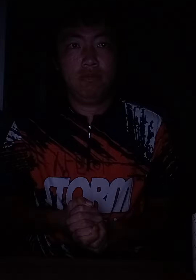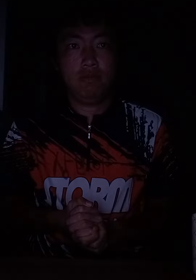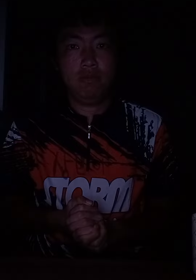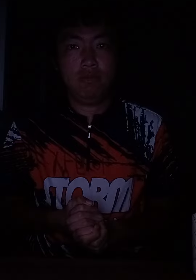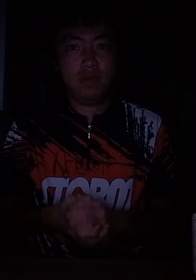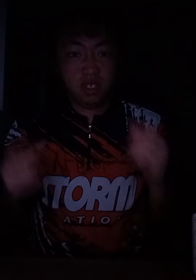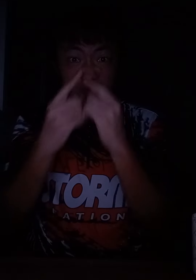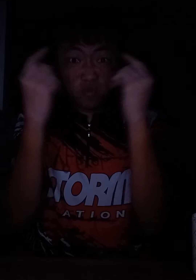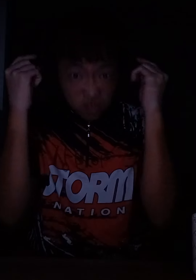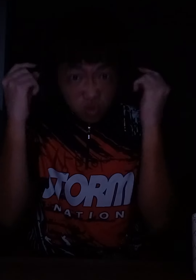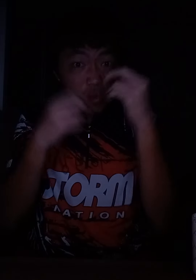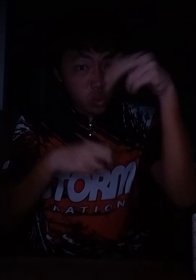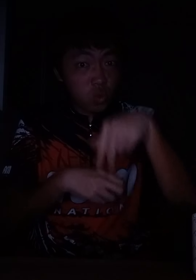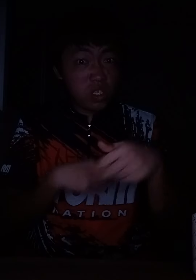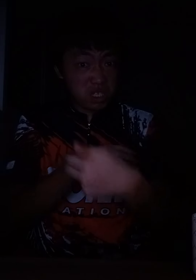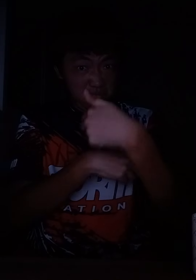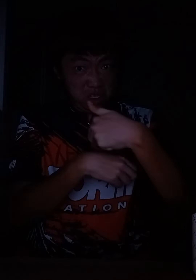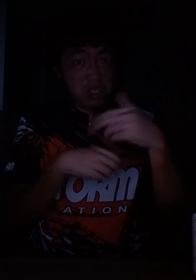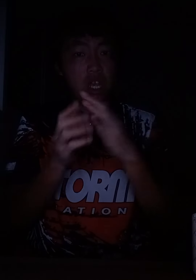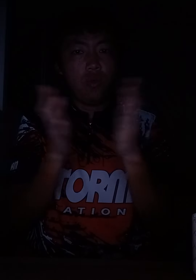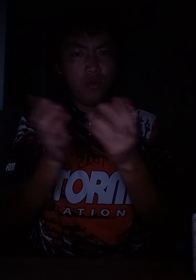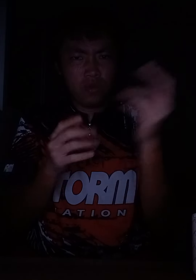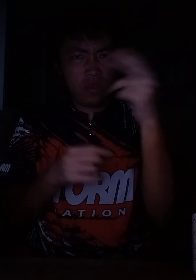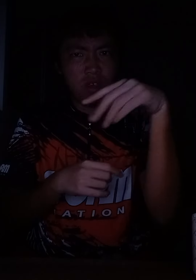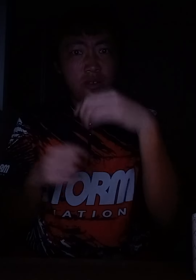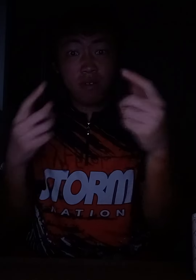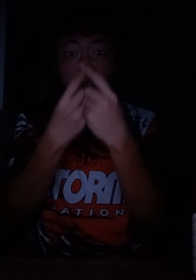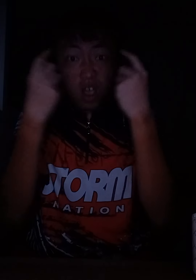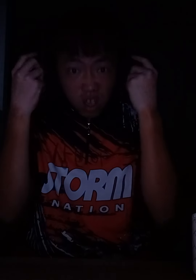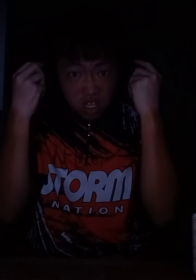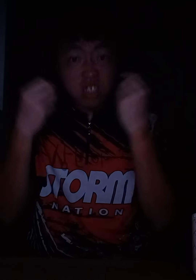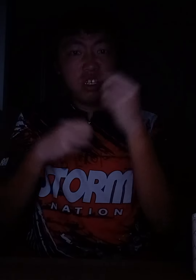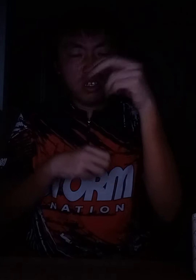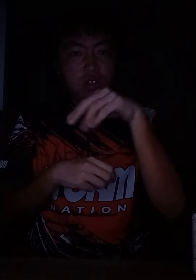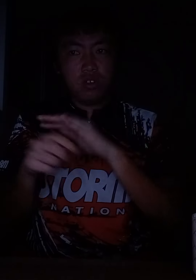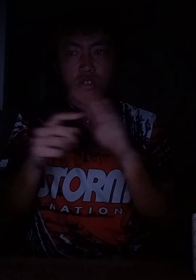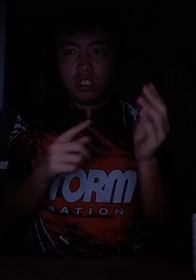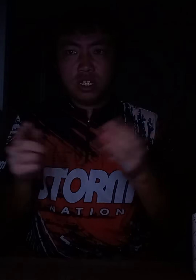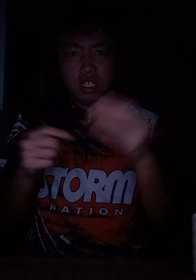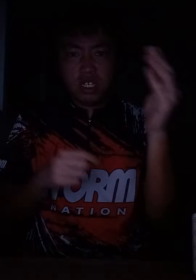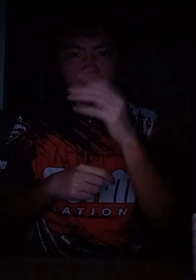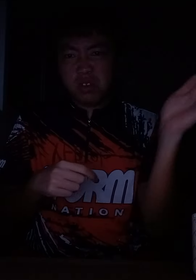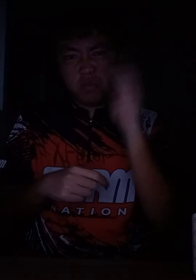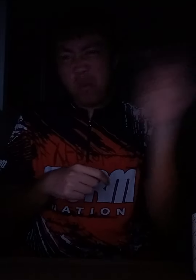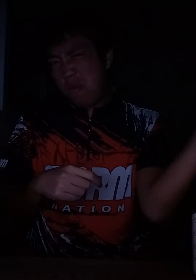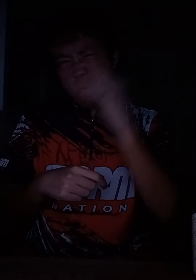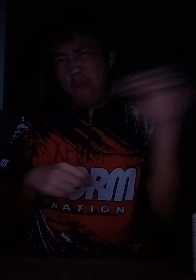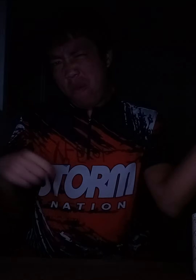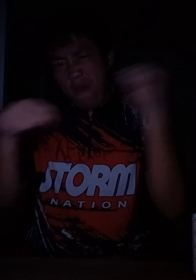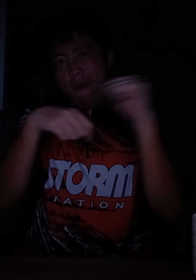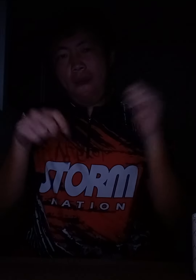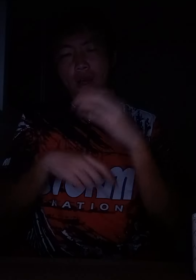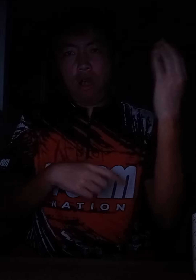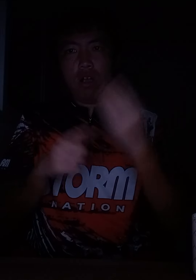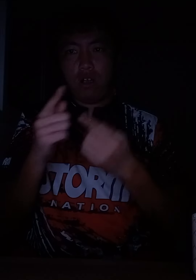네, 마스크를 쓰지 않고 지하철을 탄 한 남성이 마스크를 써달라는 다른 승객을 슬리퍼로 폭행하고 난동을 부리는 일이